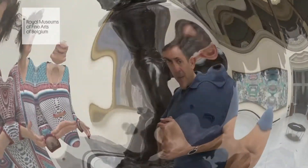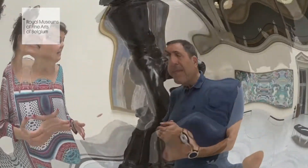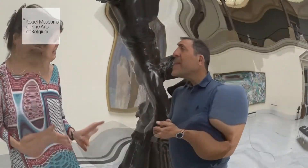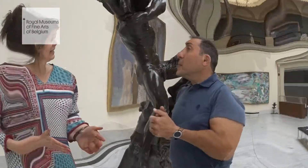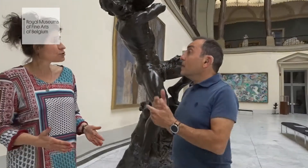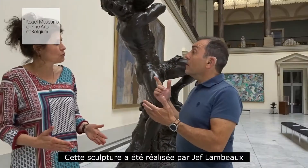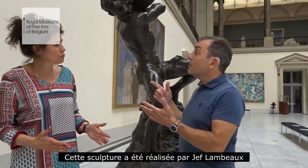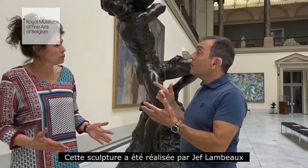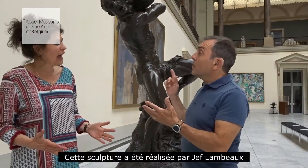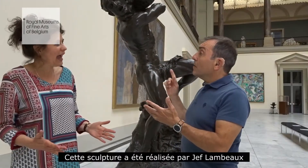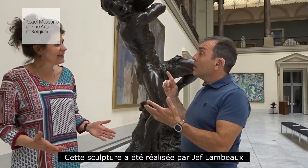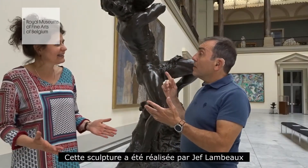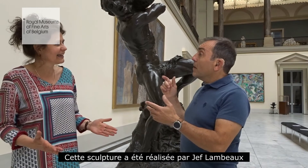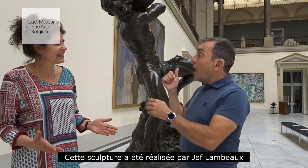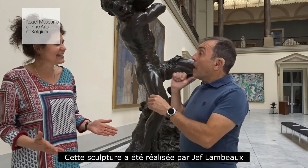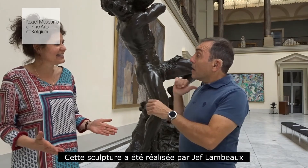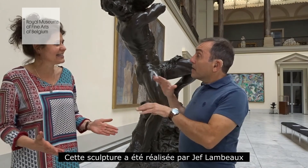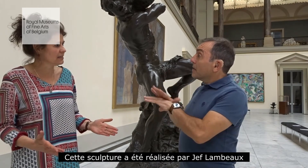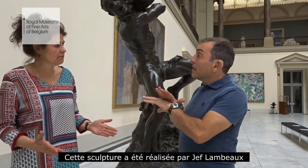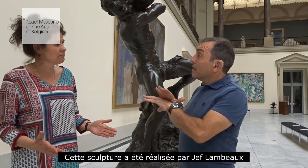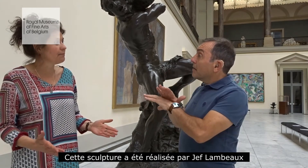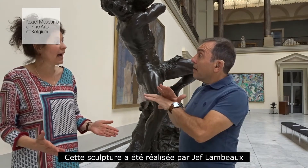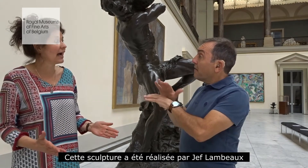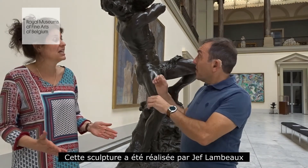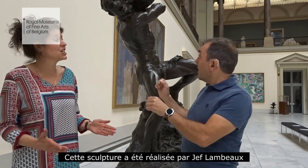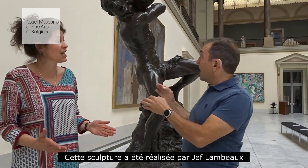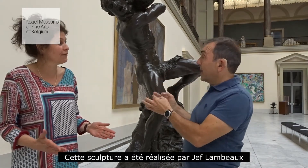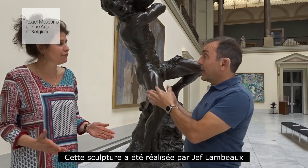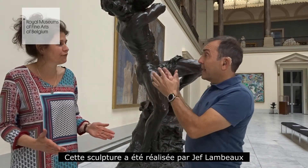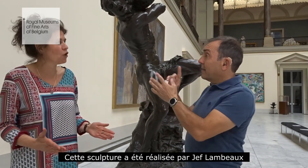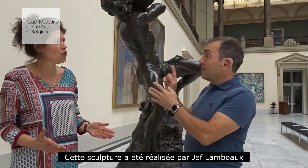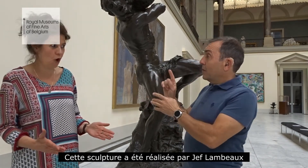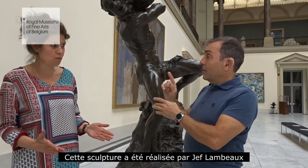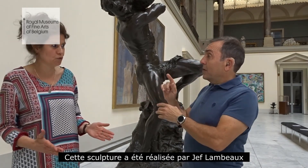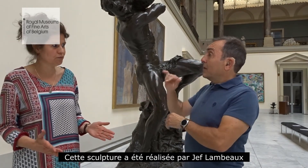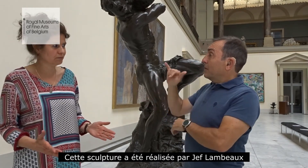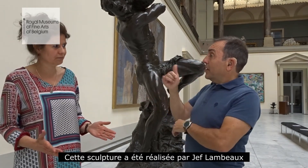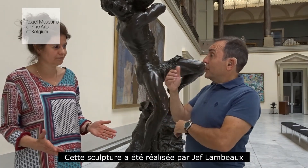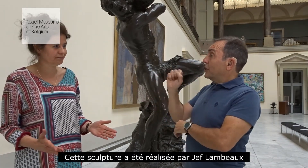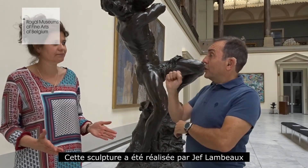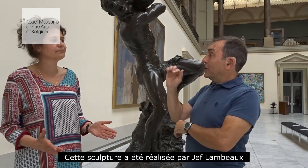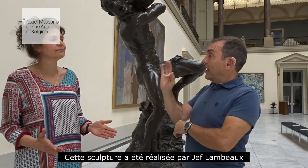Cette sculpture a été réalisée par Jeff Lambeau.